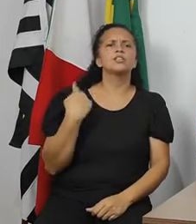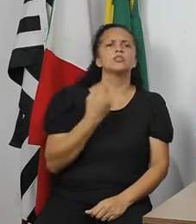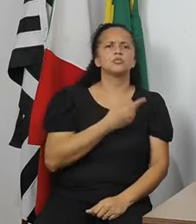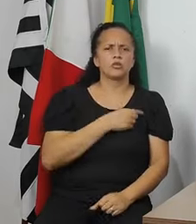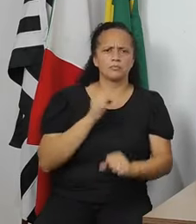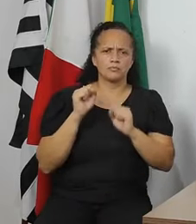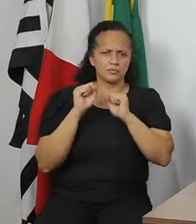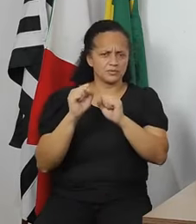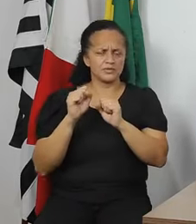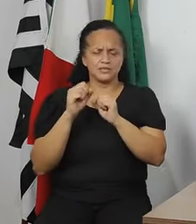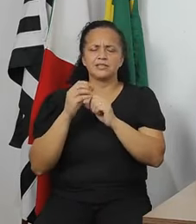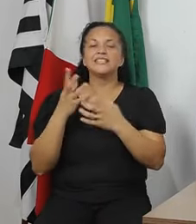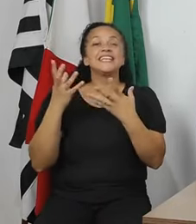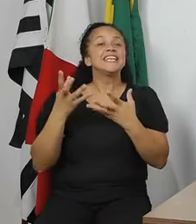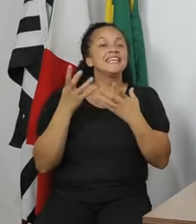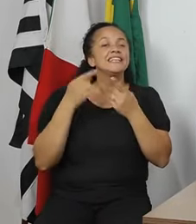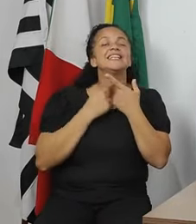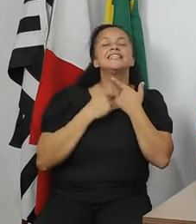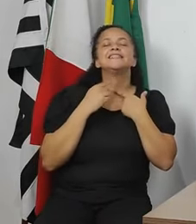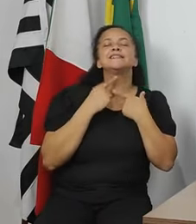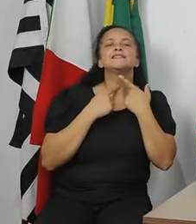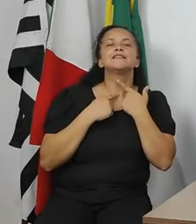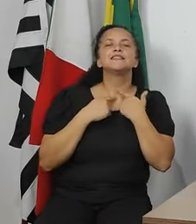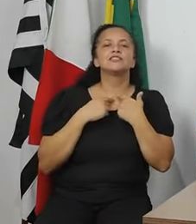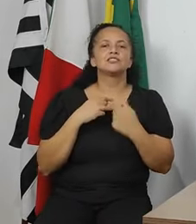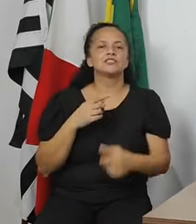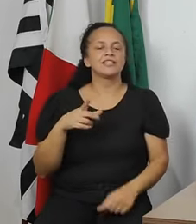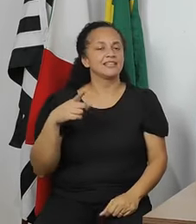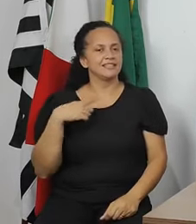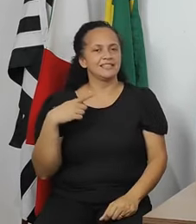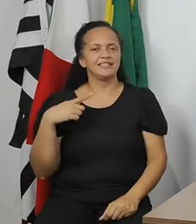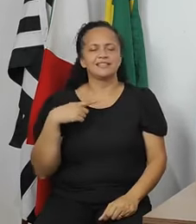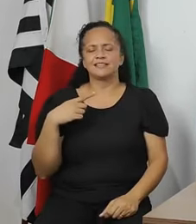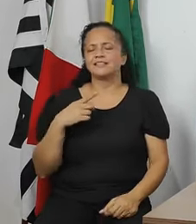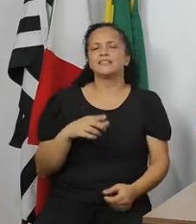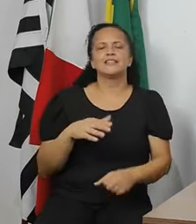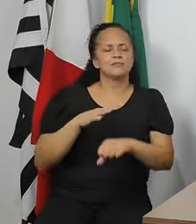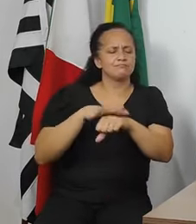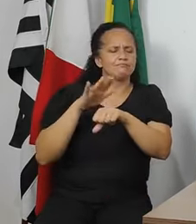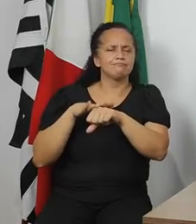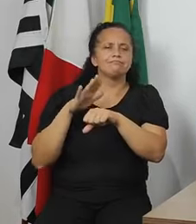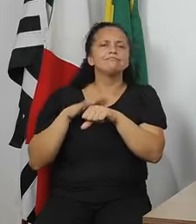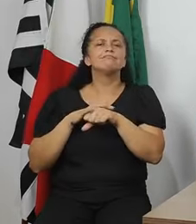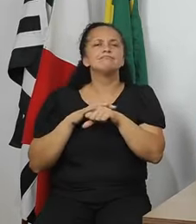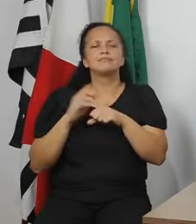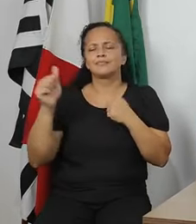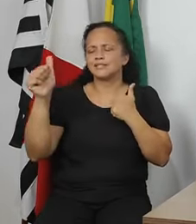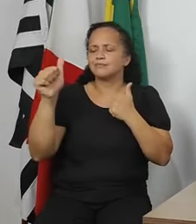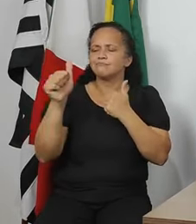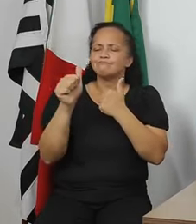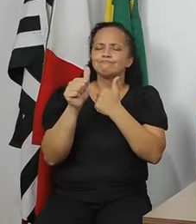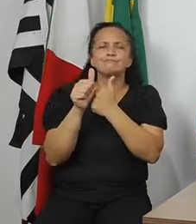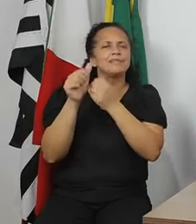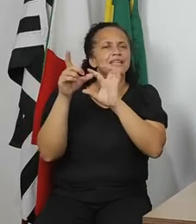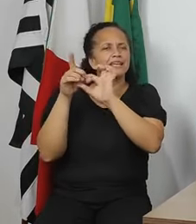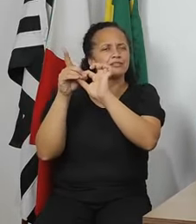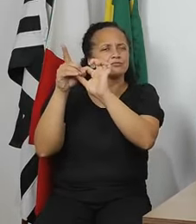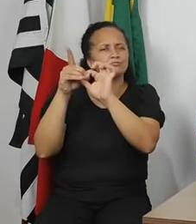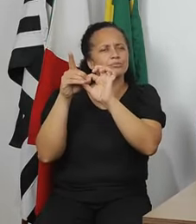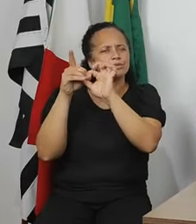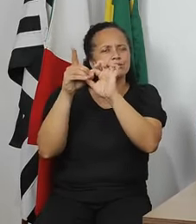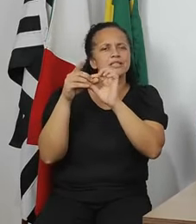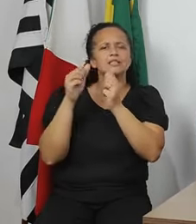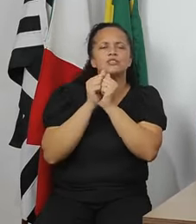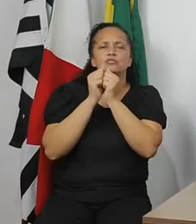o preço, né, para desfrutar disso e possamos estar cada vez mais próximo de Deus, porque a vinda dele